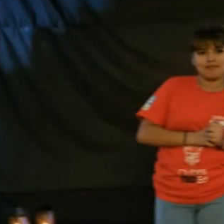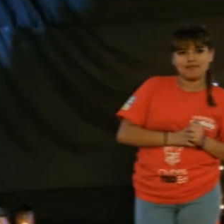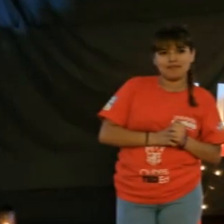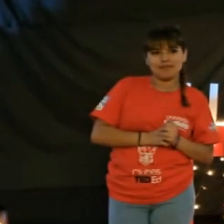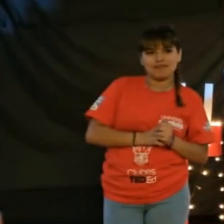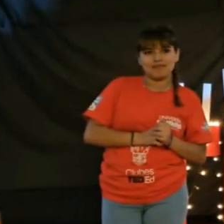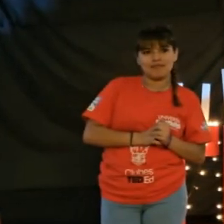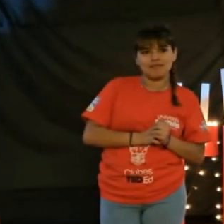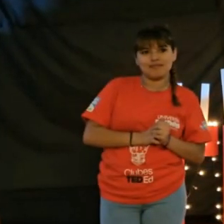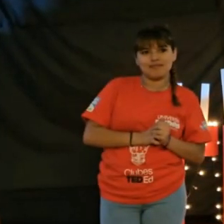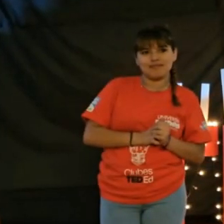Gracias.